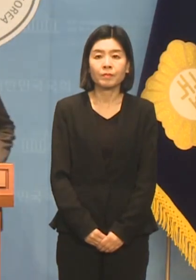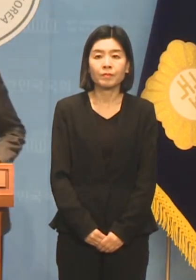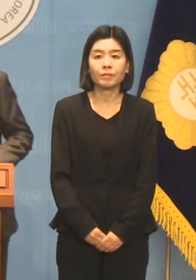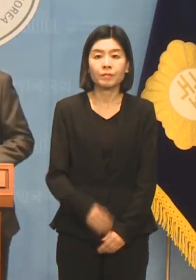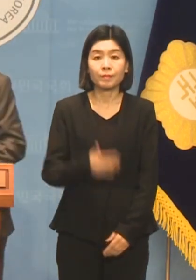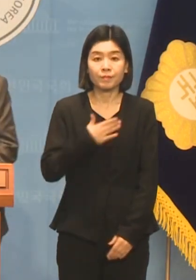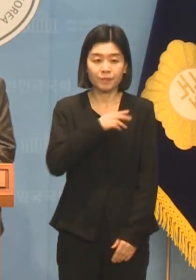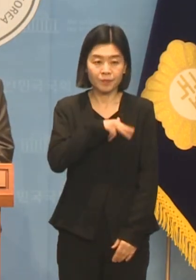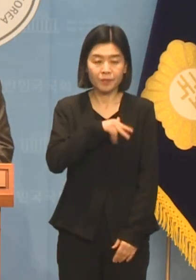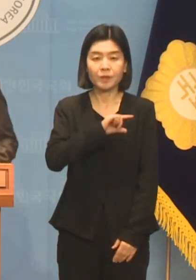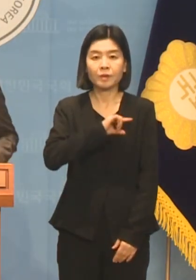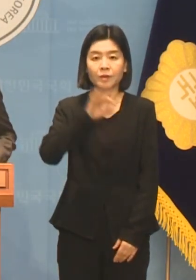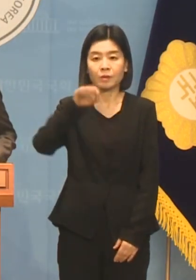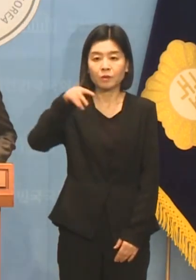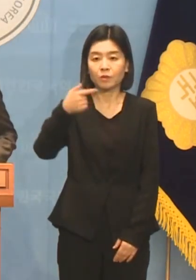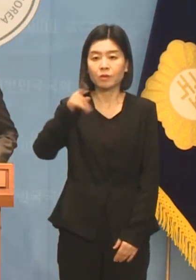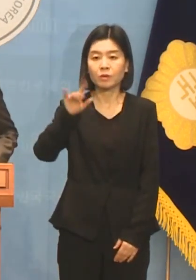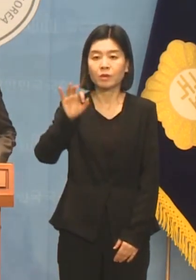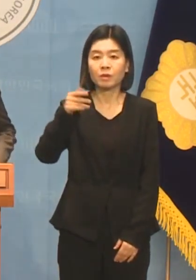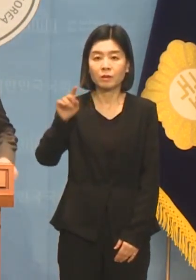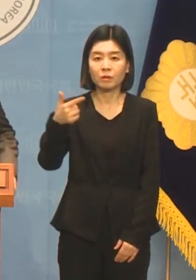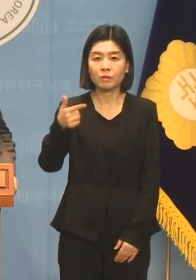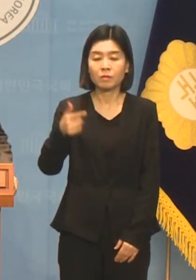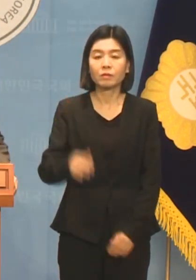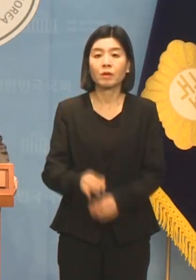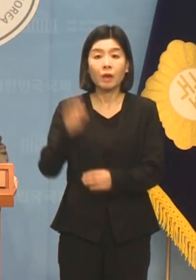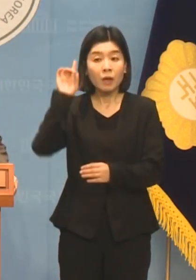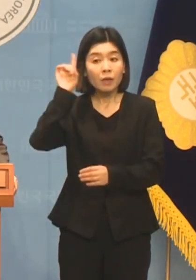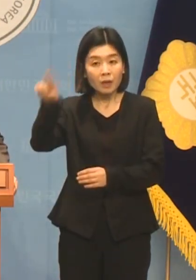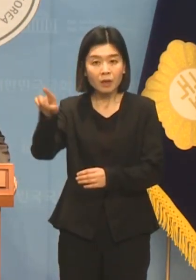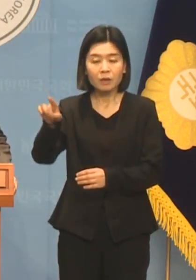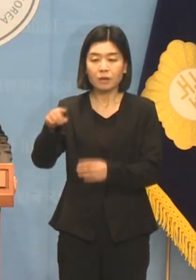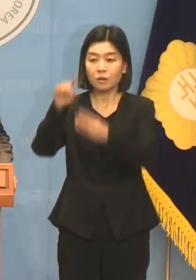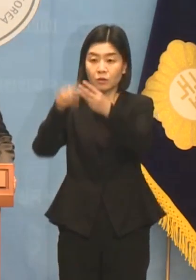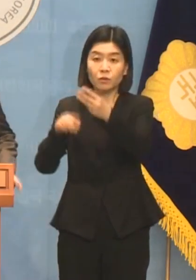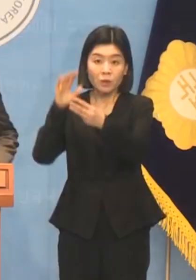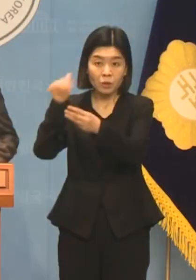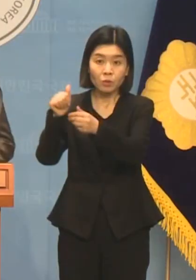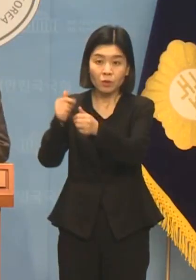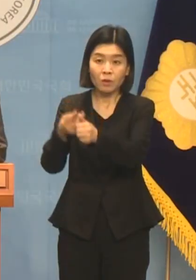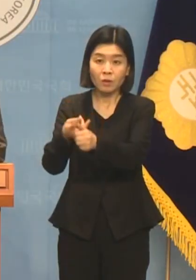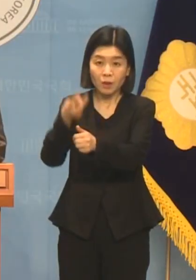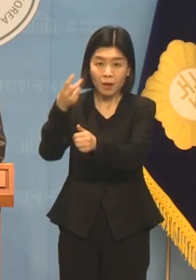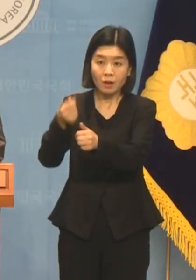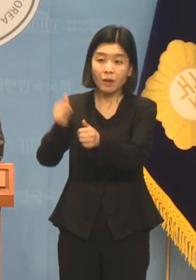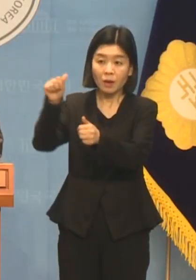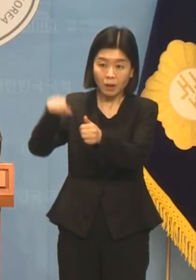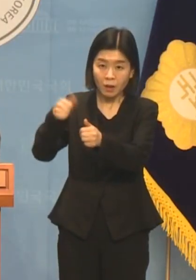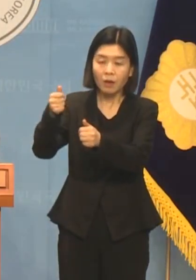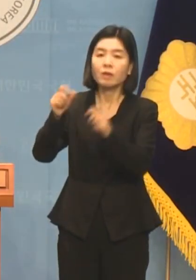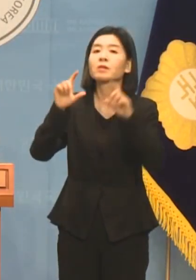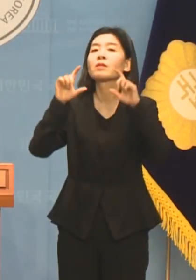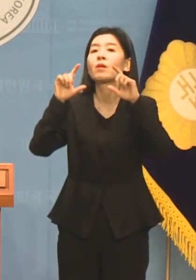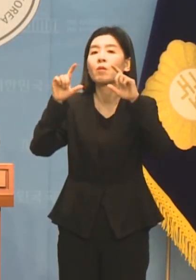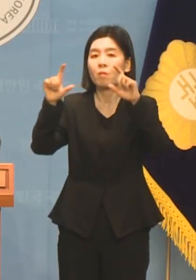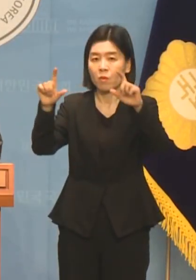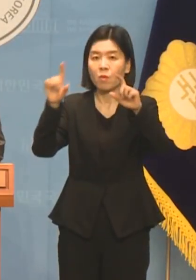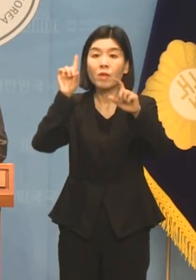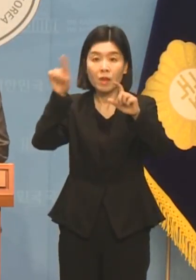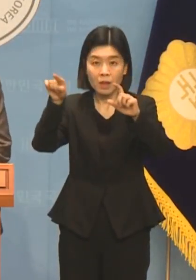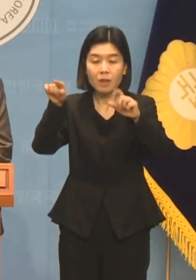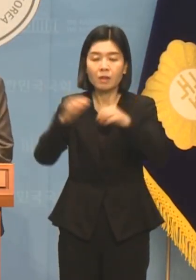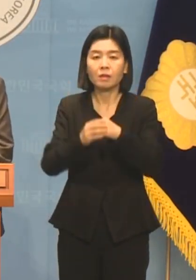윤상현 의원입니다. 내일이 윤석열 대통령 탄핵 심판 선고 기일입니다. 지난